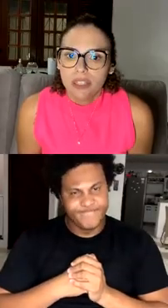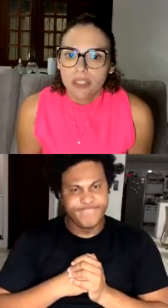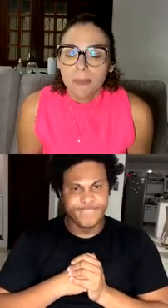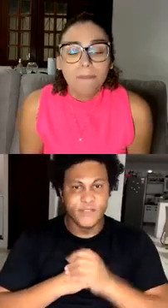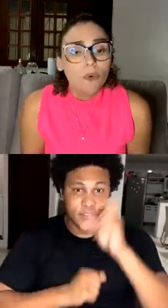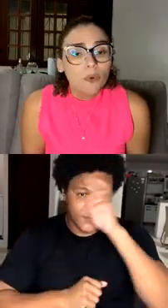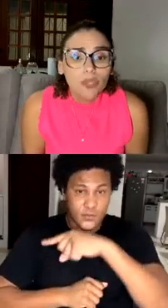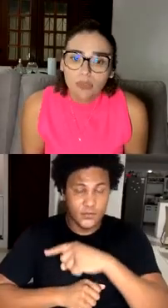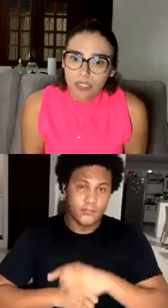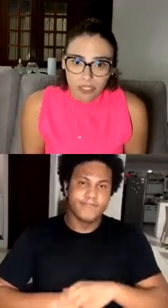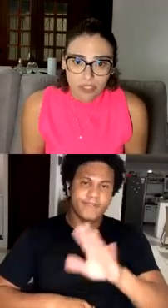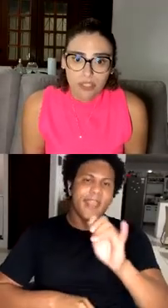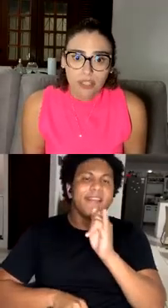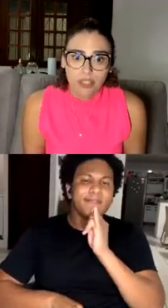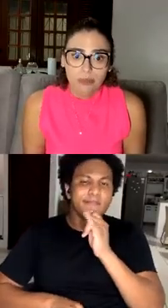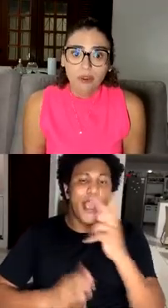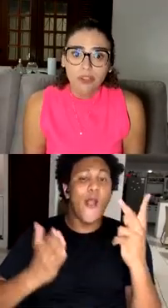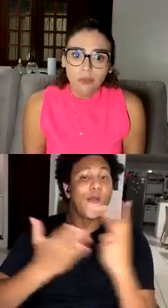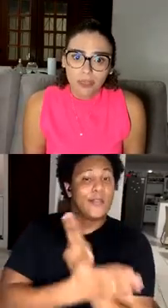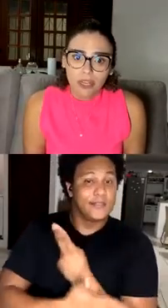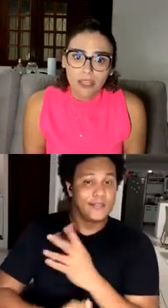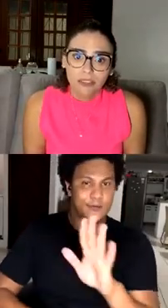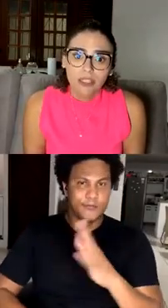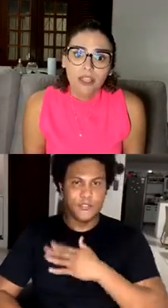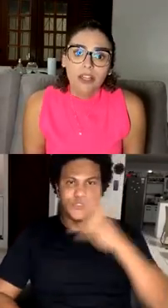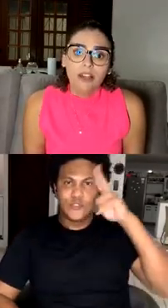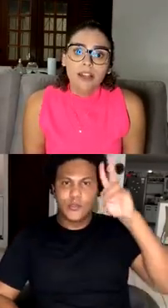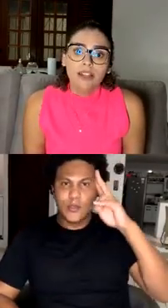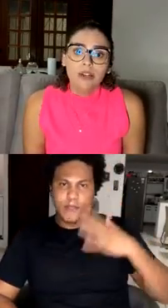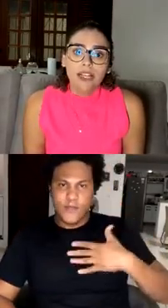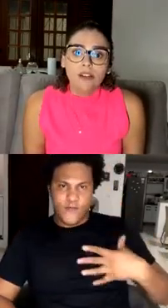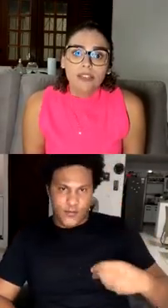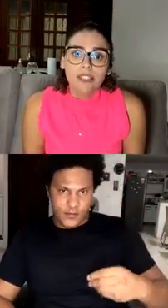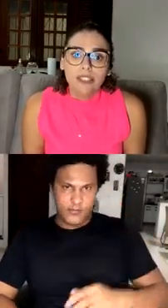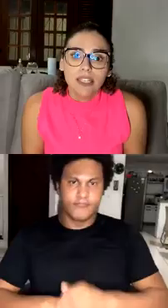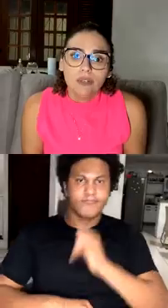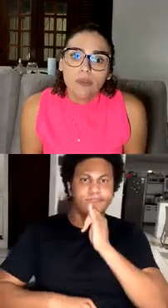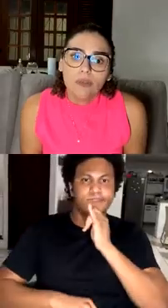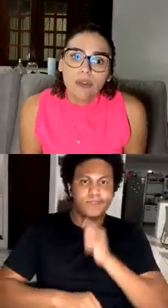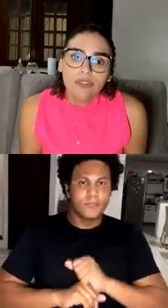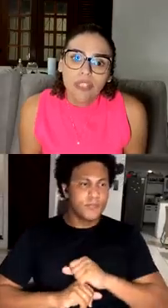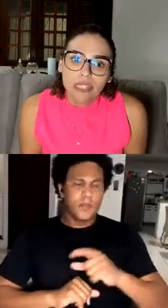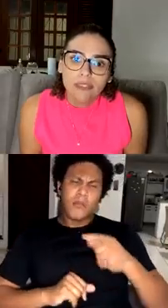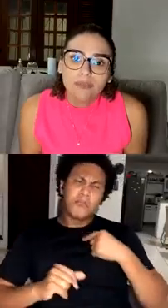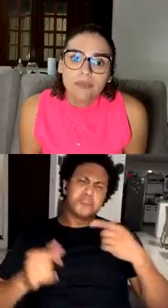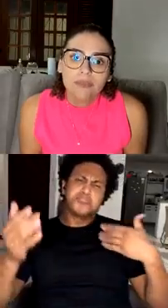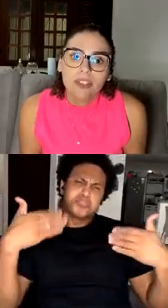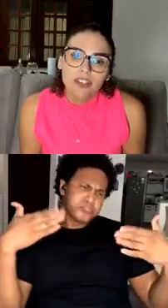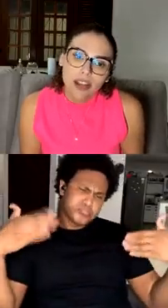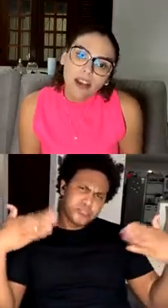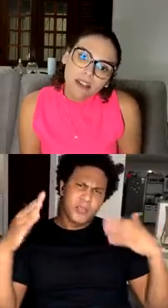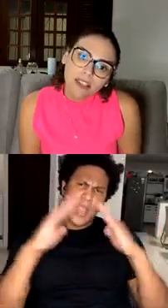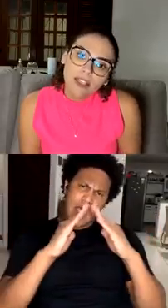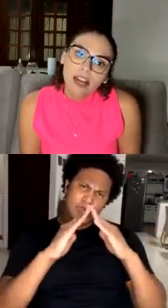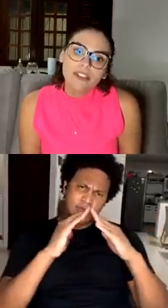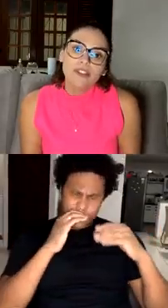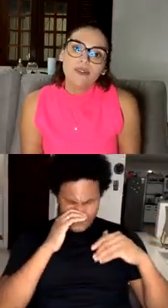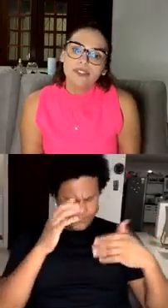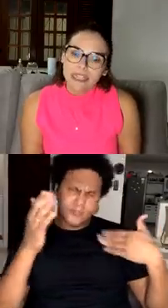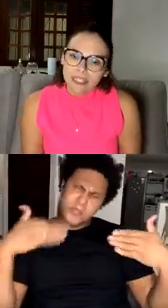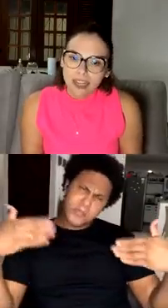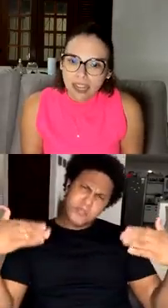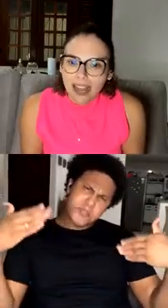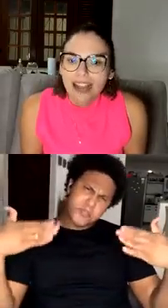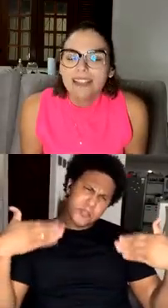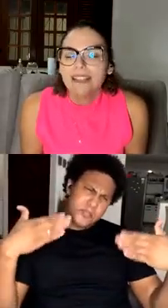grande, muito complicado. Então, o que aconteceu com a minha filha? A gente